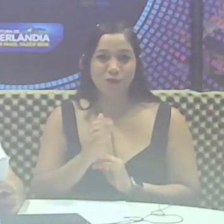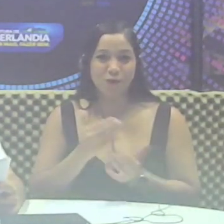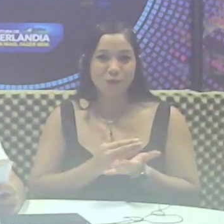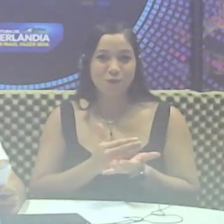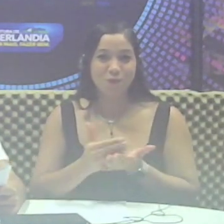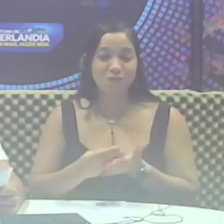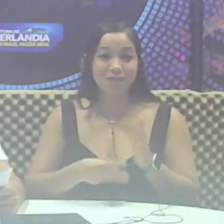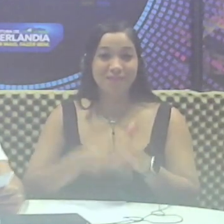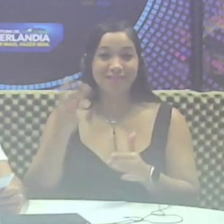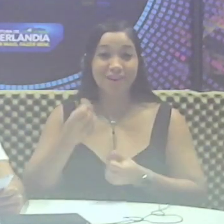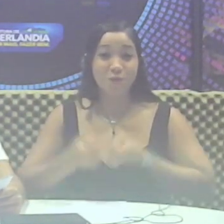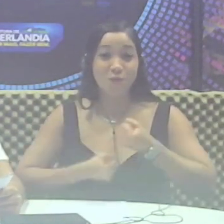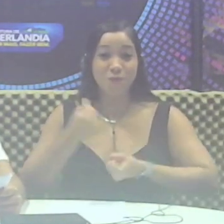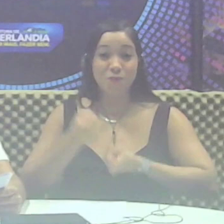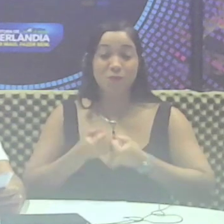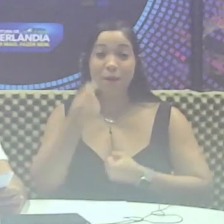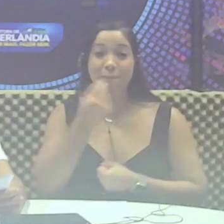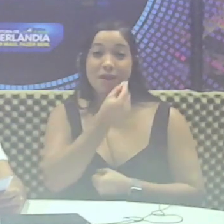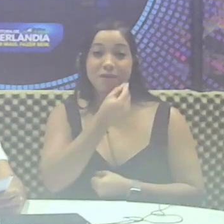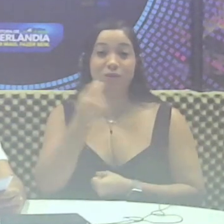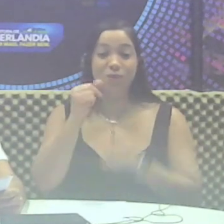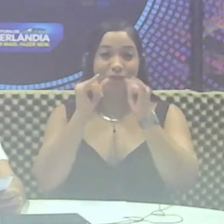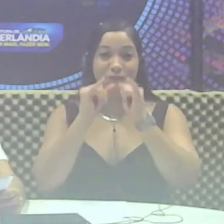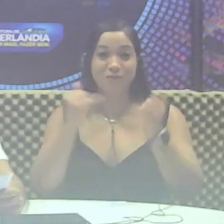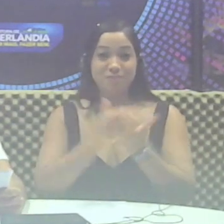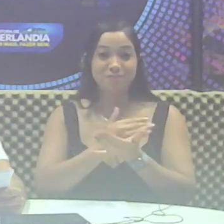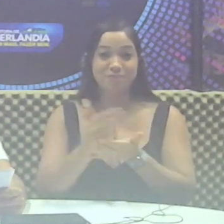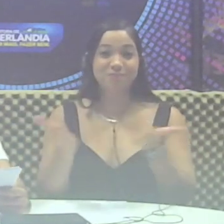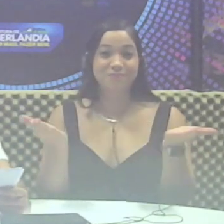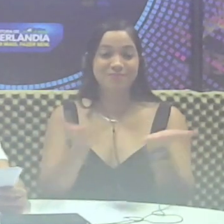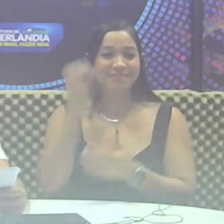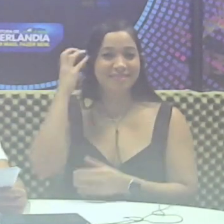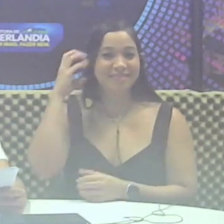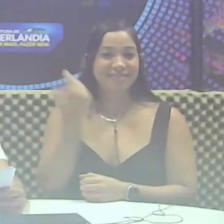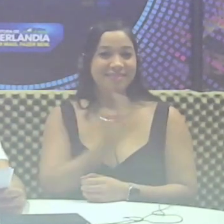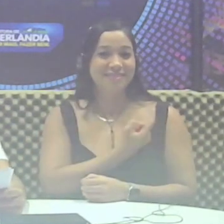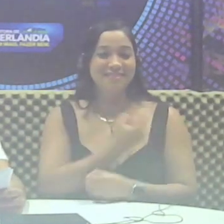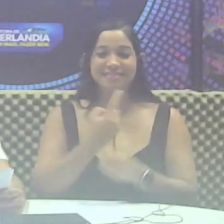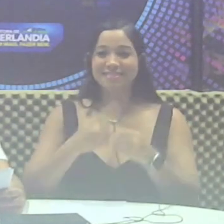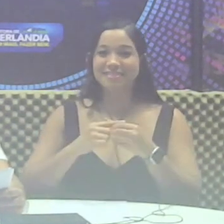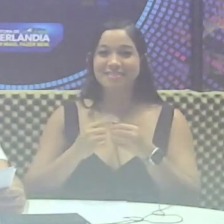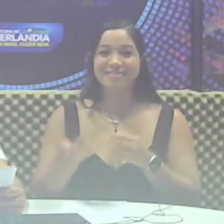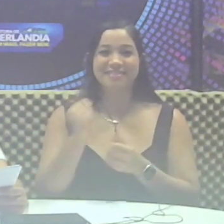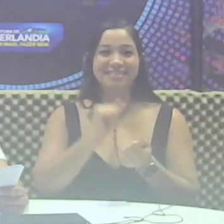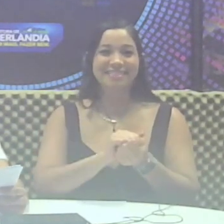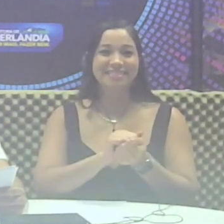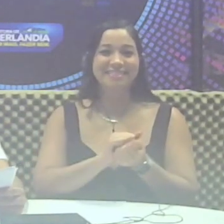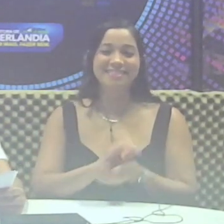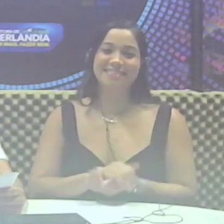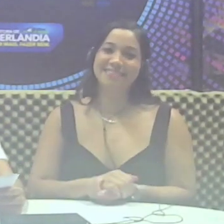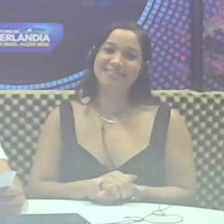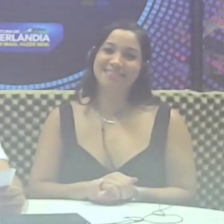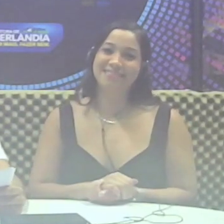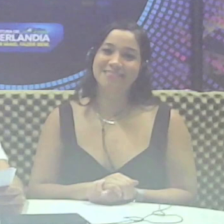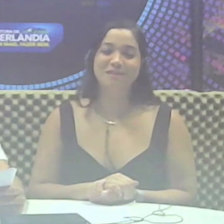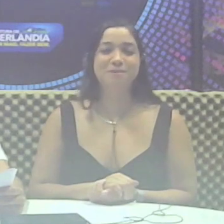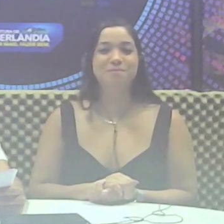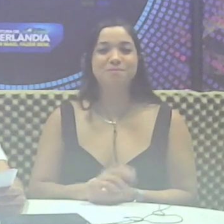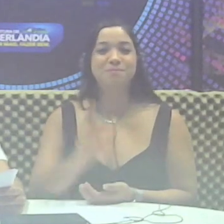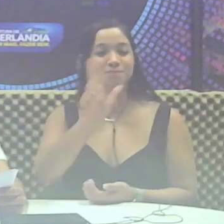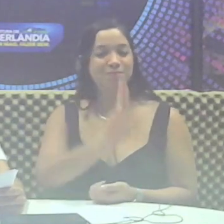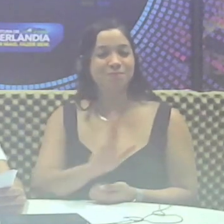terceira caminhada do batom. Essas e outras notícias a partir de agora na Rádio Nossa Cidade. Vem com a gente!